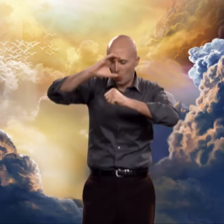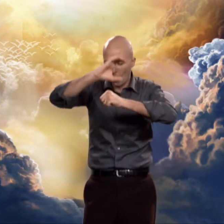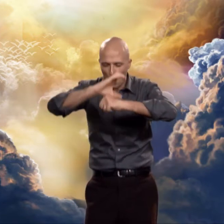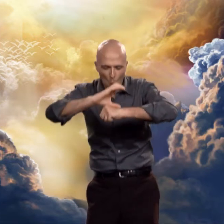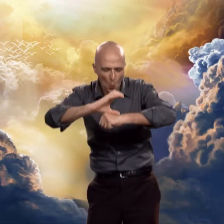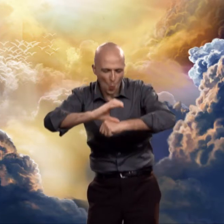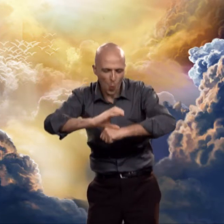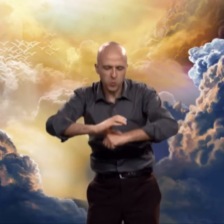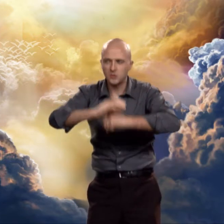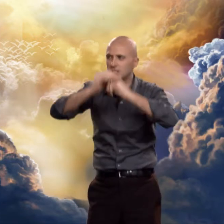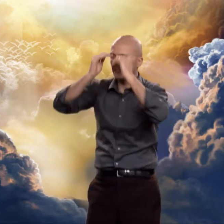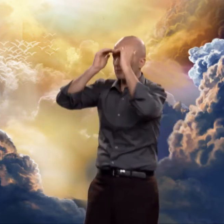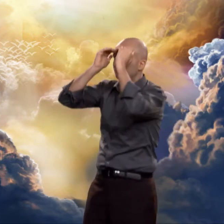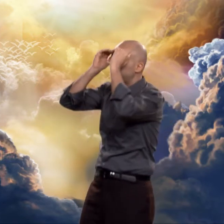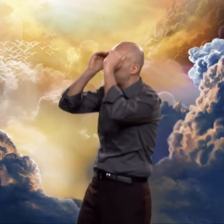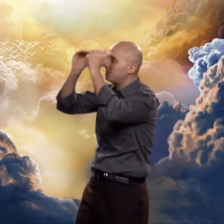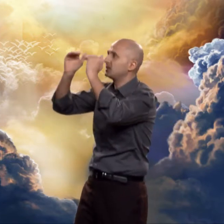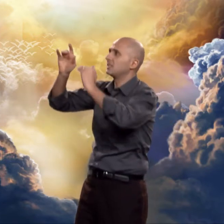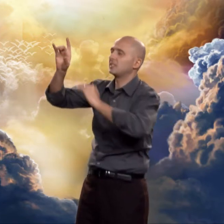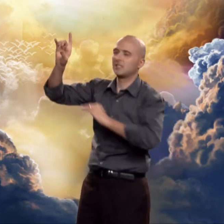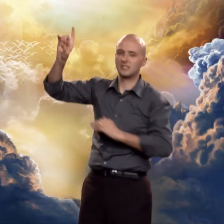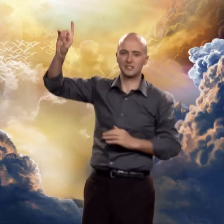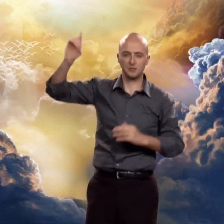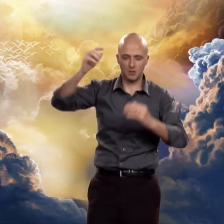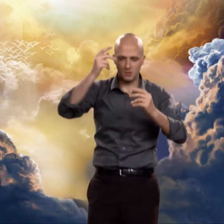Quando o Senhor libertou Israel, proclamou sua lei à